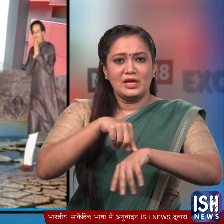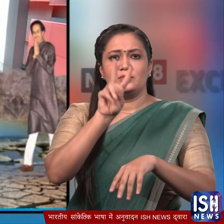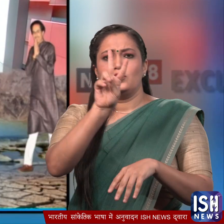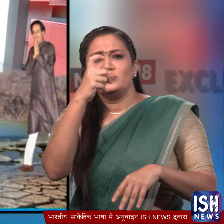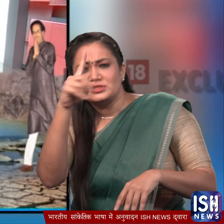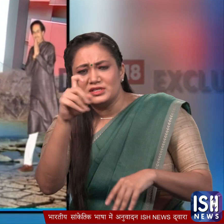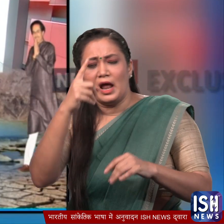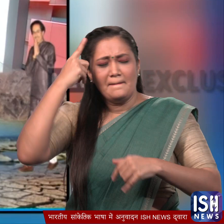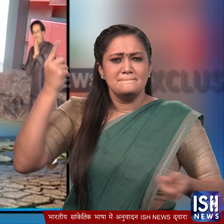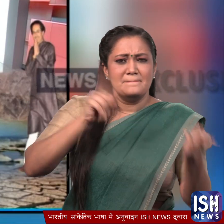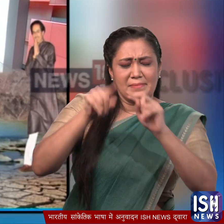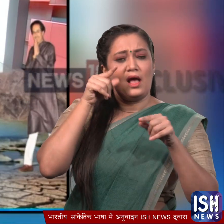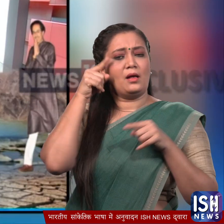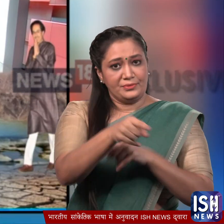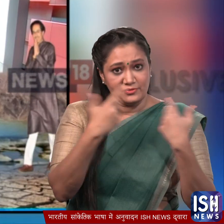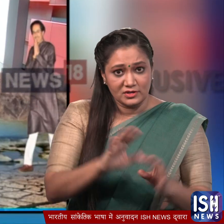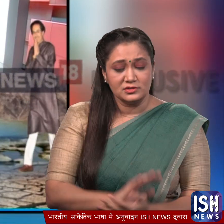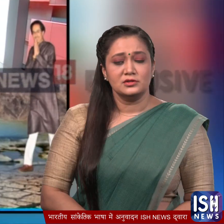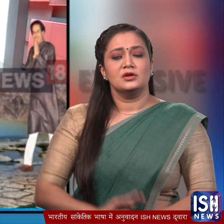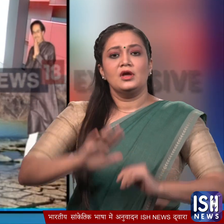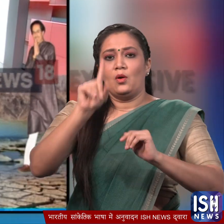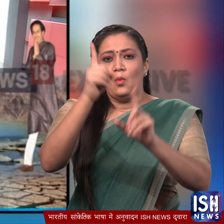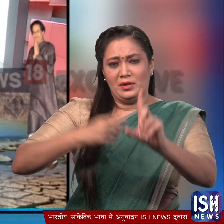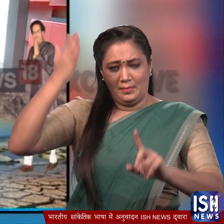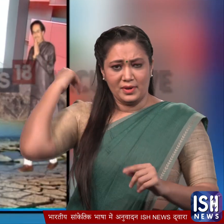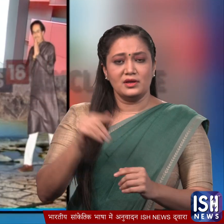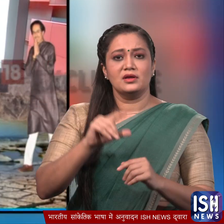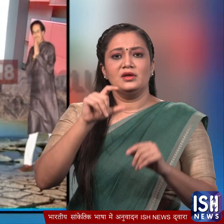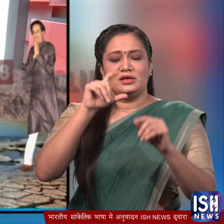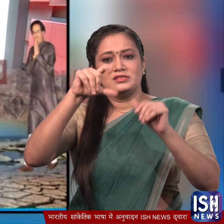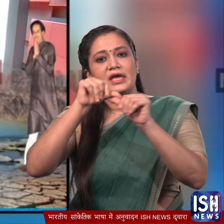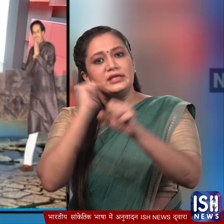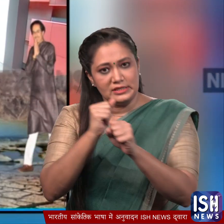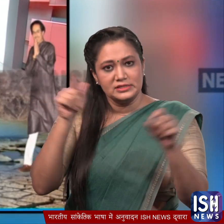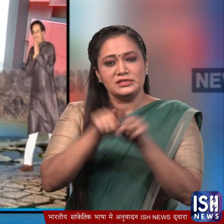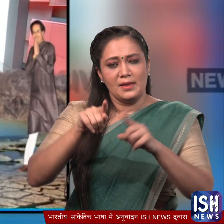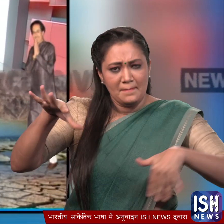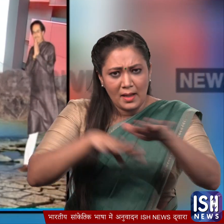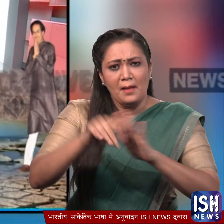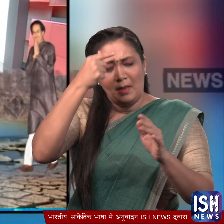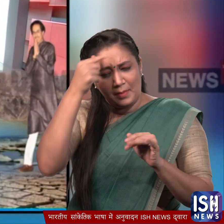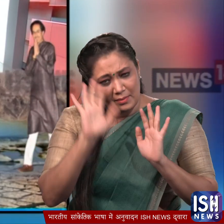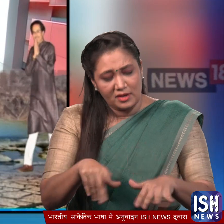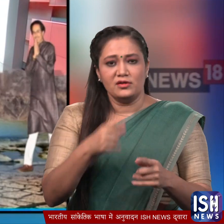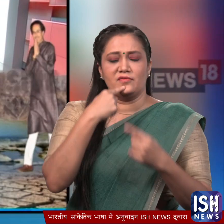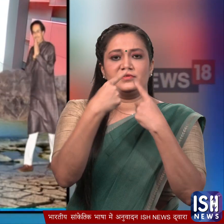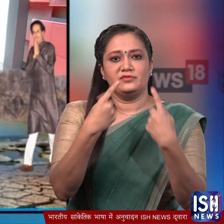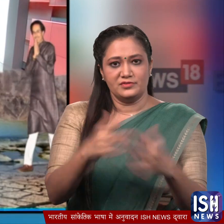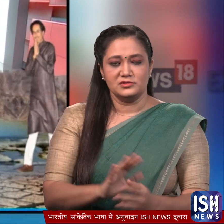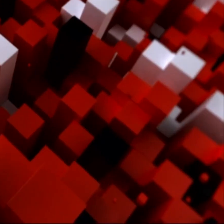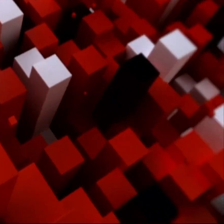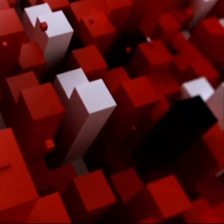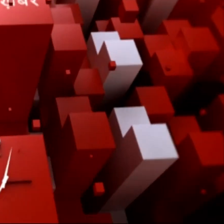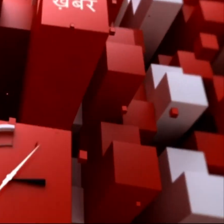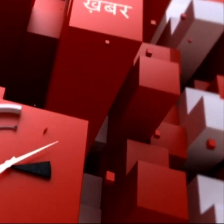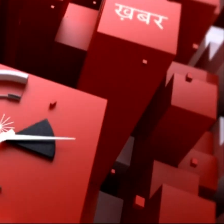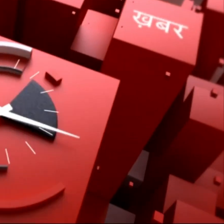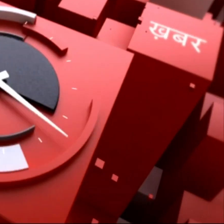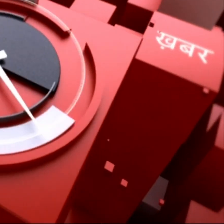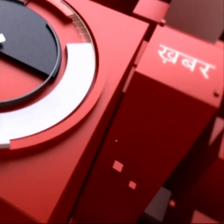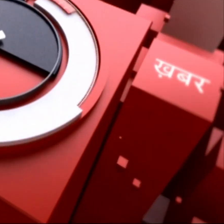ने अपनी रिपोर्ट में कहा कि जल युक्त शिवार योजना में भ्रष्टाचार हुआ और बिना टेंडरिंग के ठेके दिए गए, और आरोप लगाया कि बिल